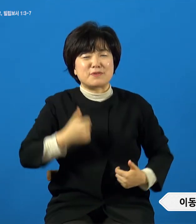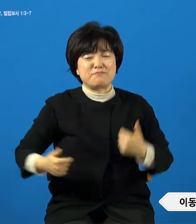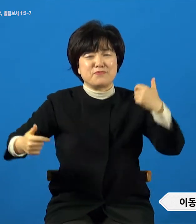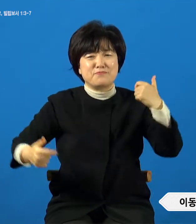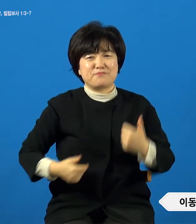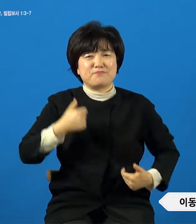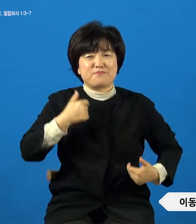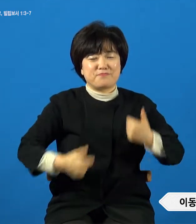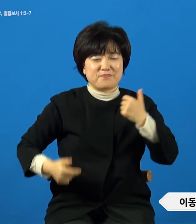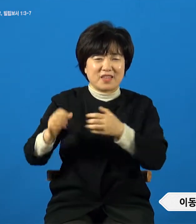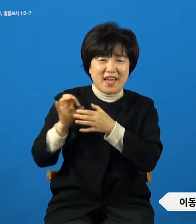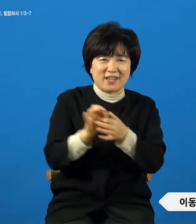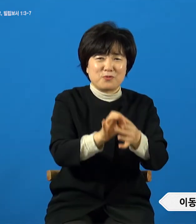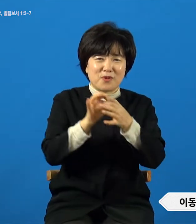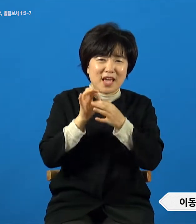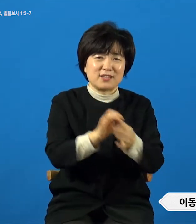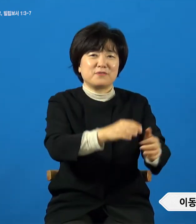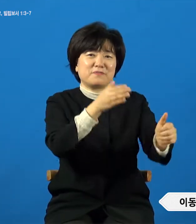한다고.